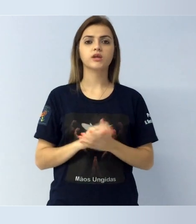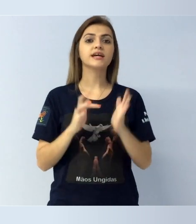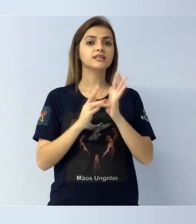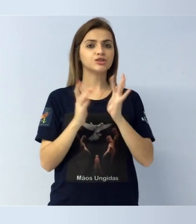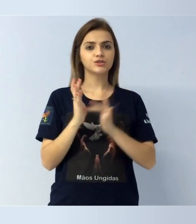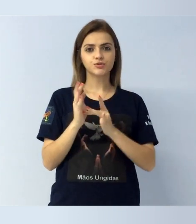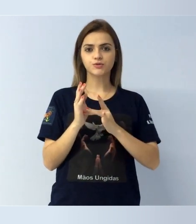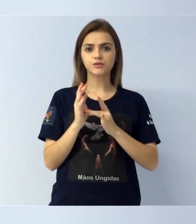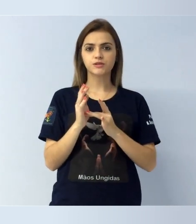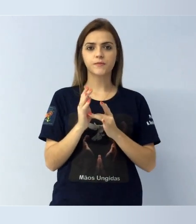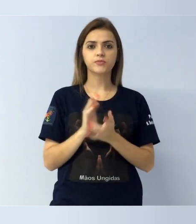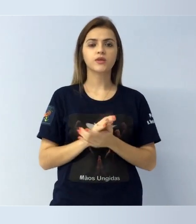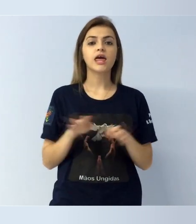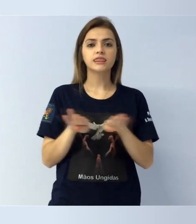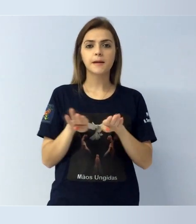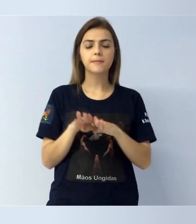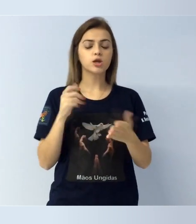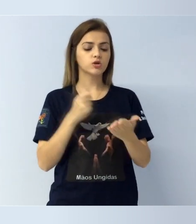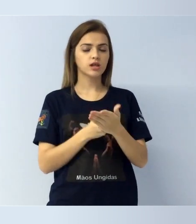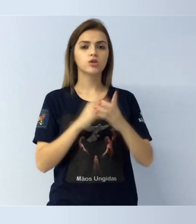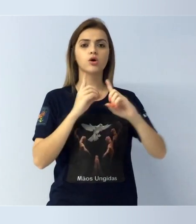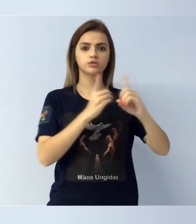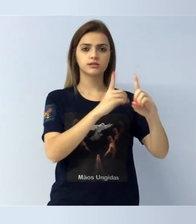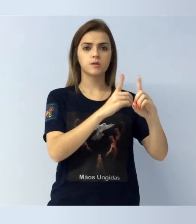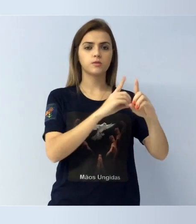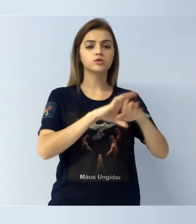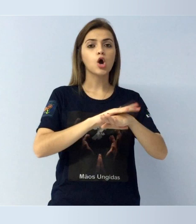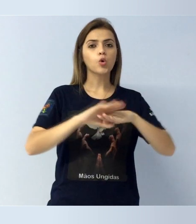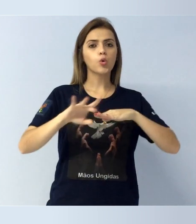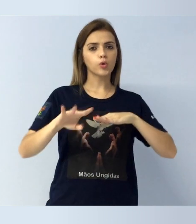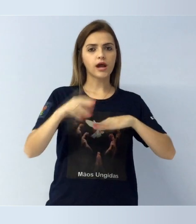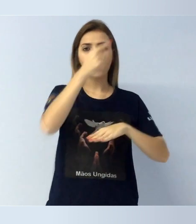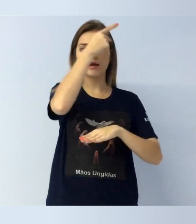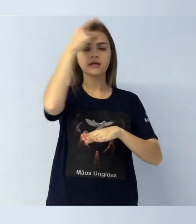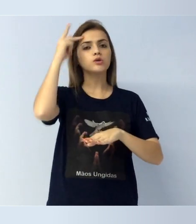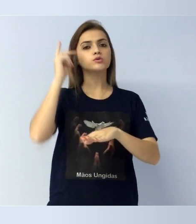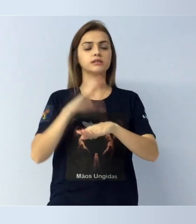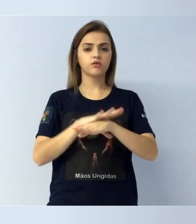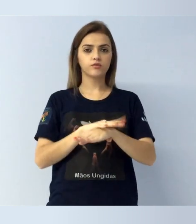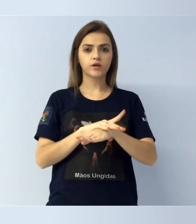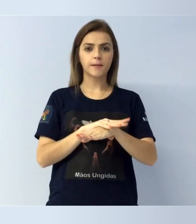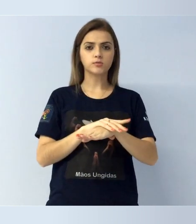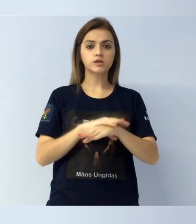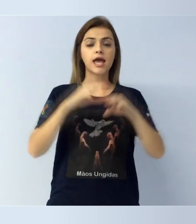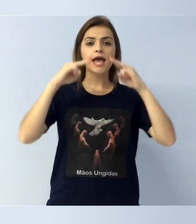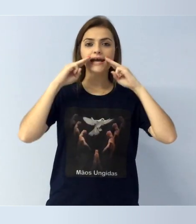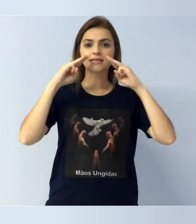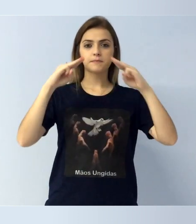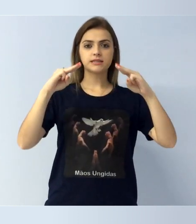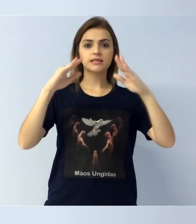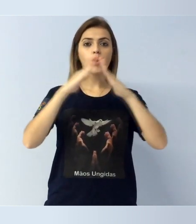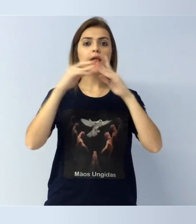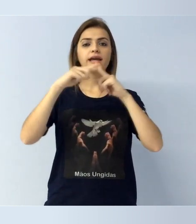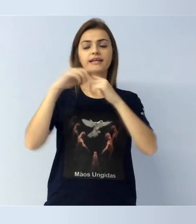Jesus também deu esta ordem para os discípulos: curai os enfermos. Essa missão a